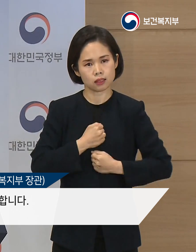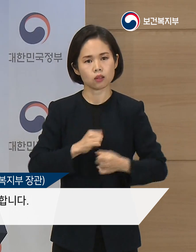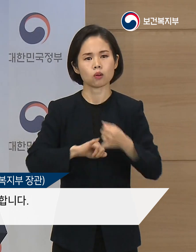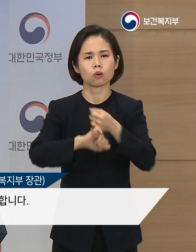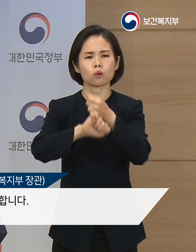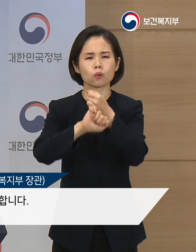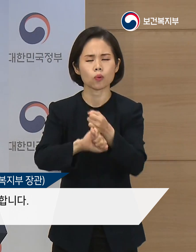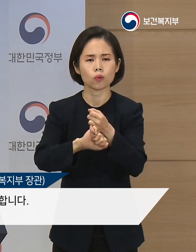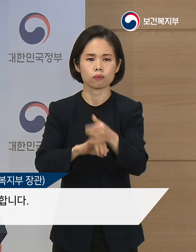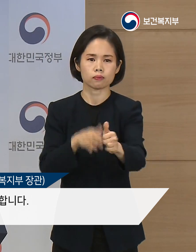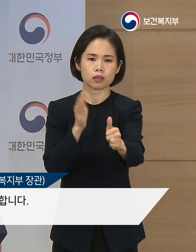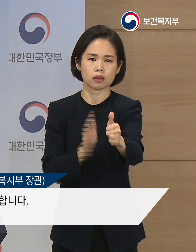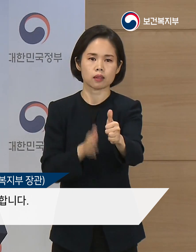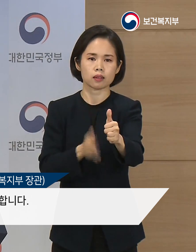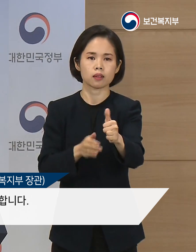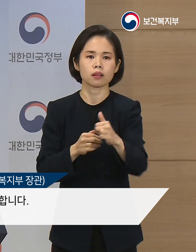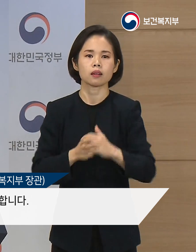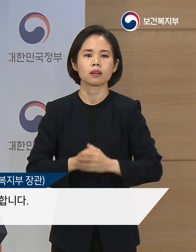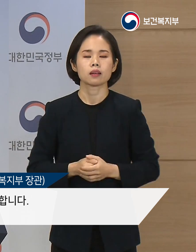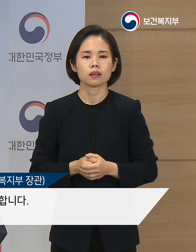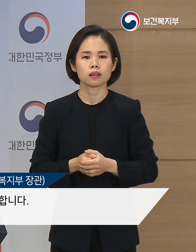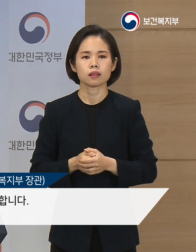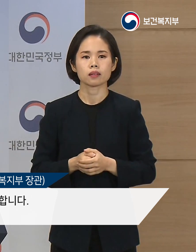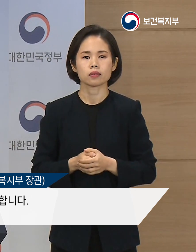1가지는 반드시 준수하여야 합니다.